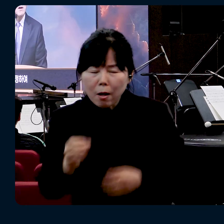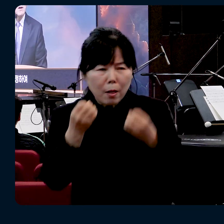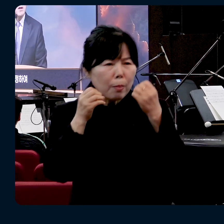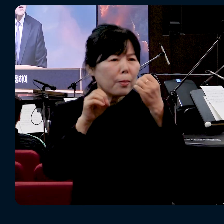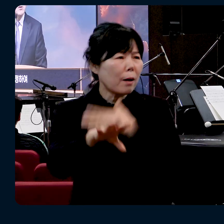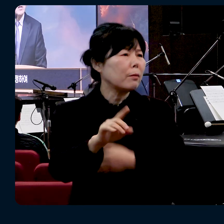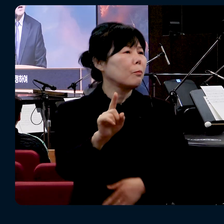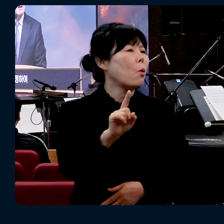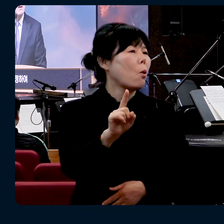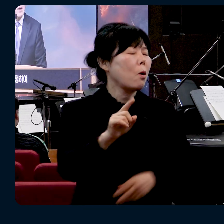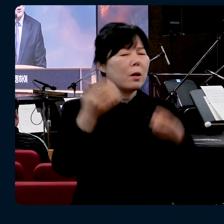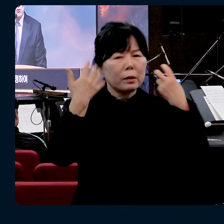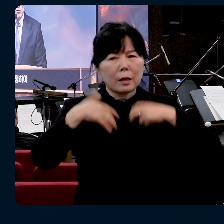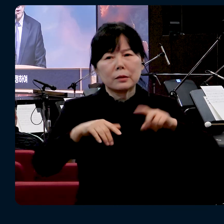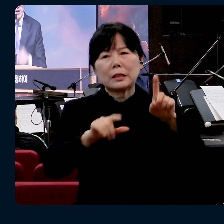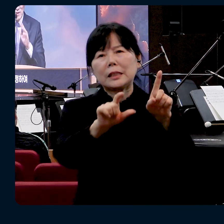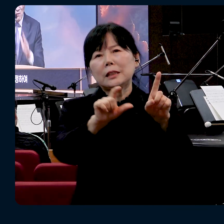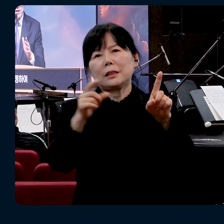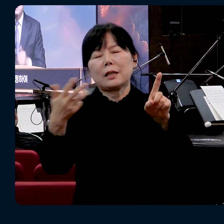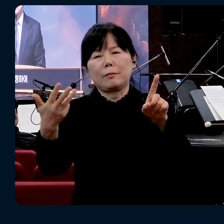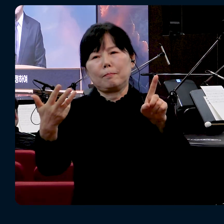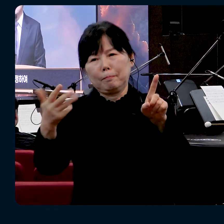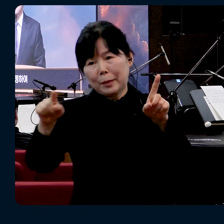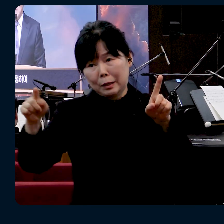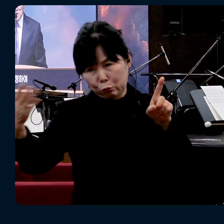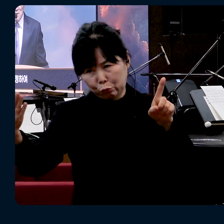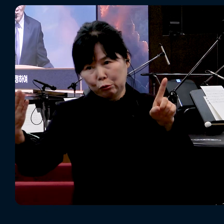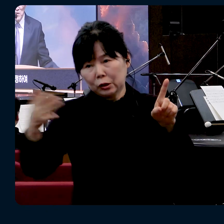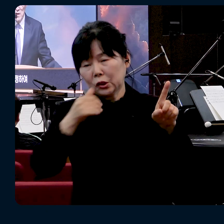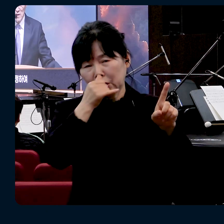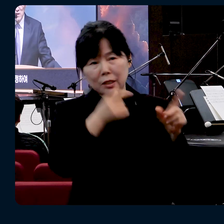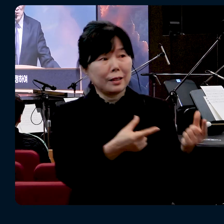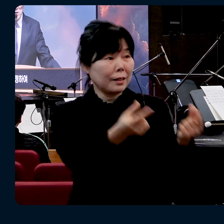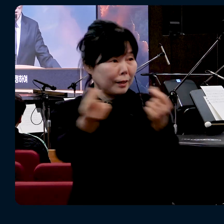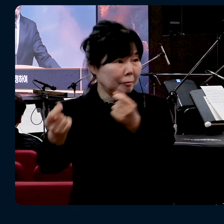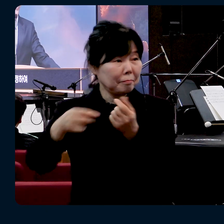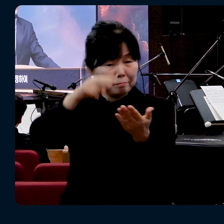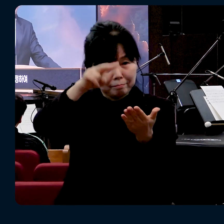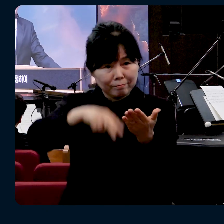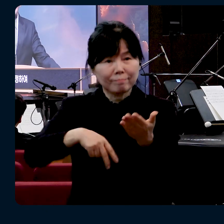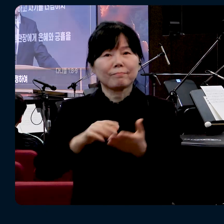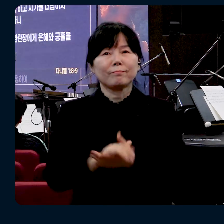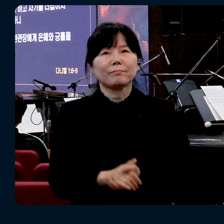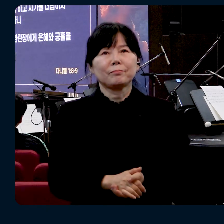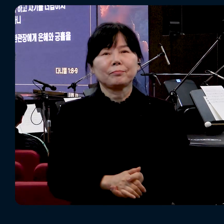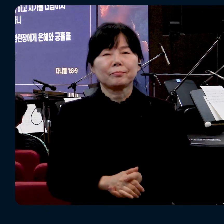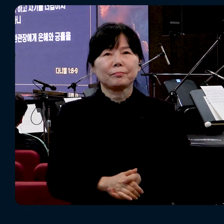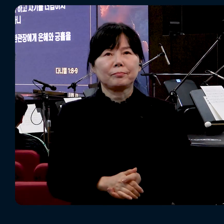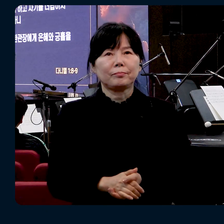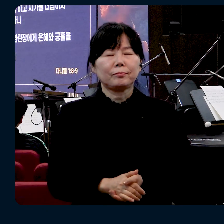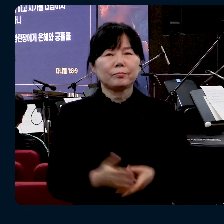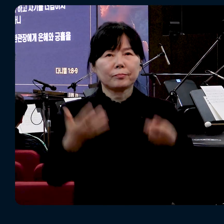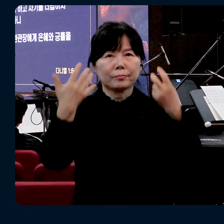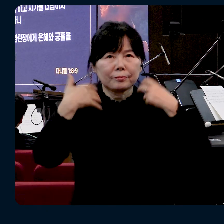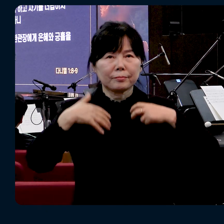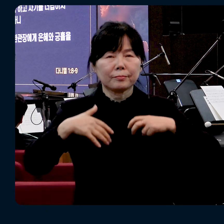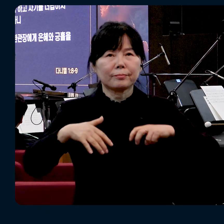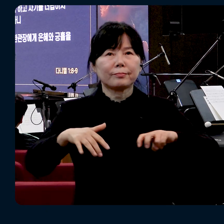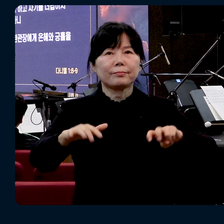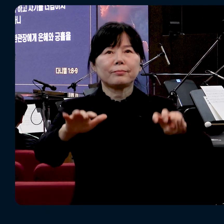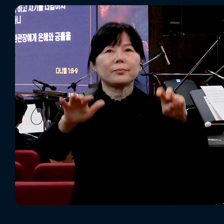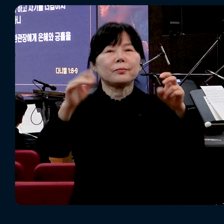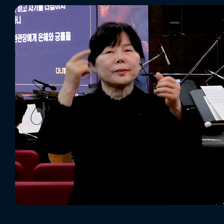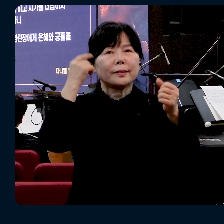정확하게 다니엘서 1장 8절 9절에 나와 있습니다. 다시 한번 다니엘서 1장 8절 9절 말씀을 같이 읽겠습니다.